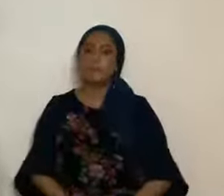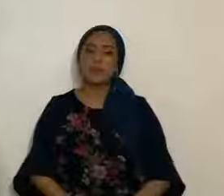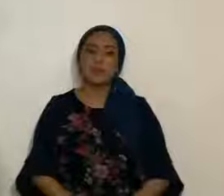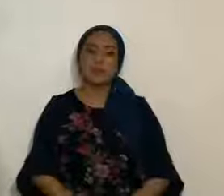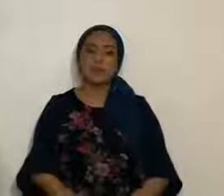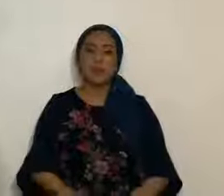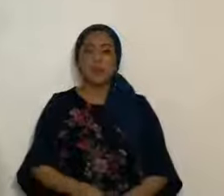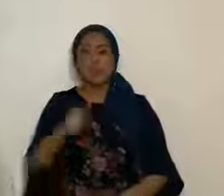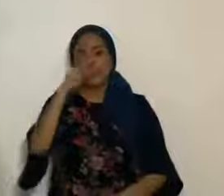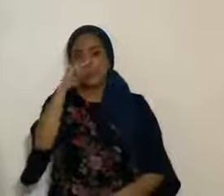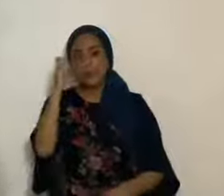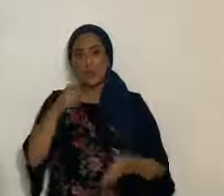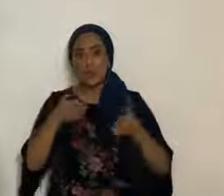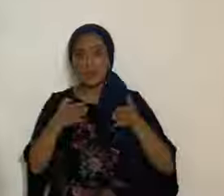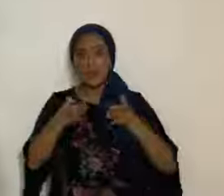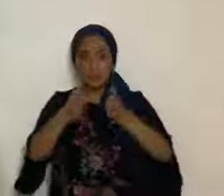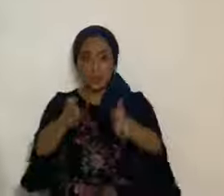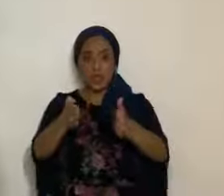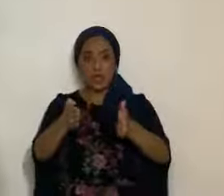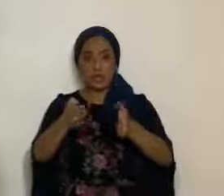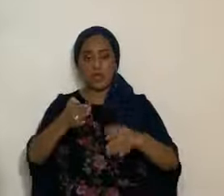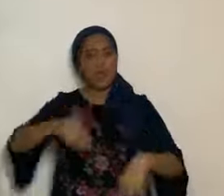porque el camino aún no ha terminado.